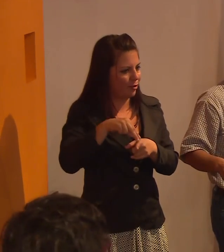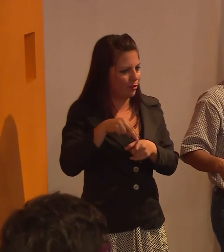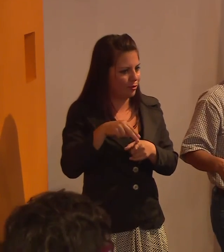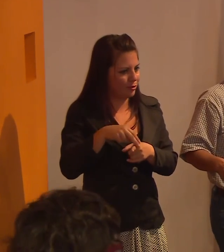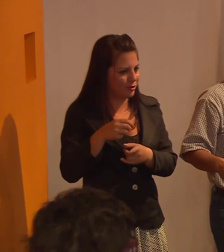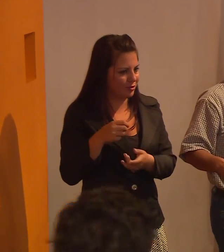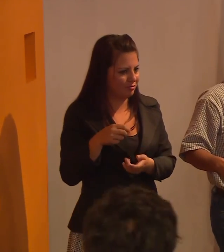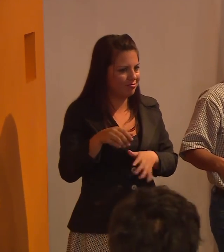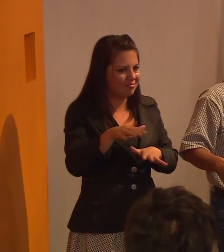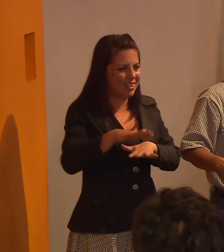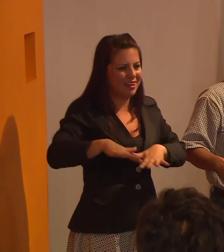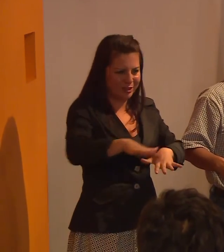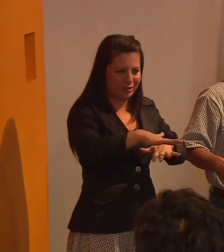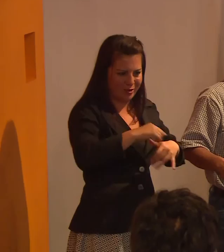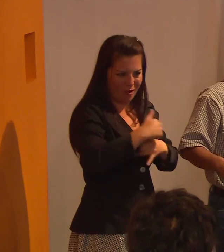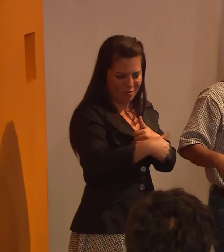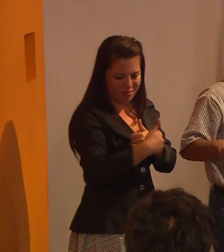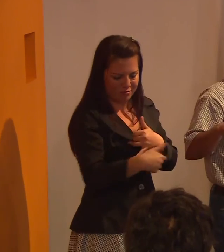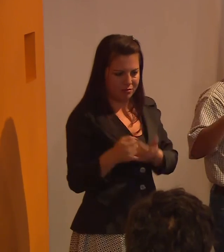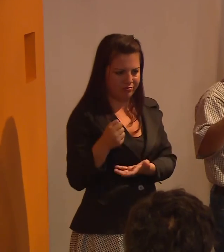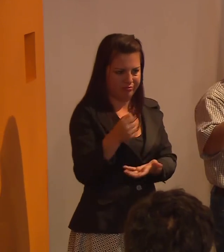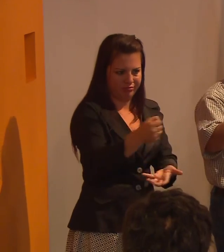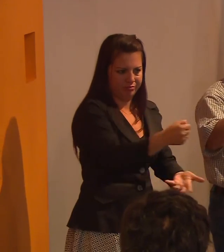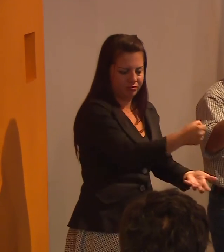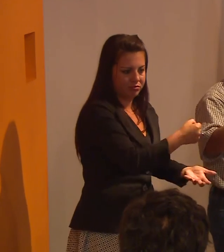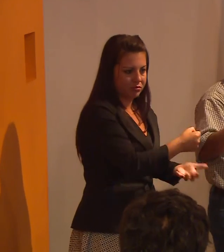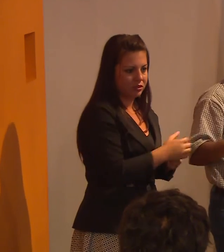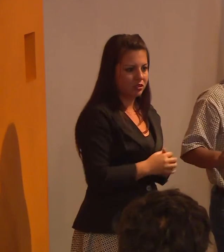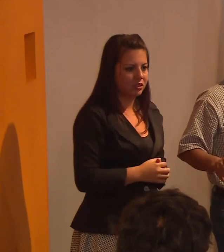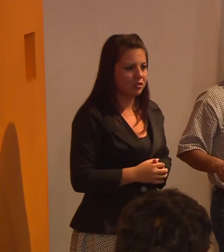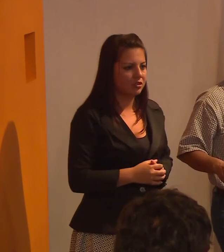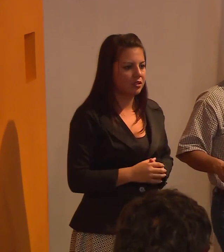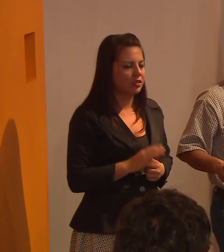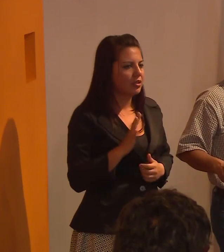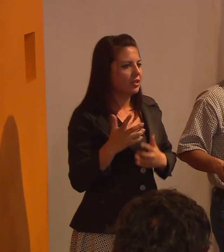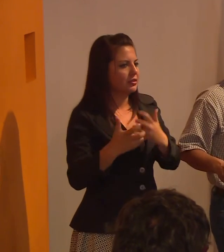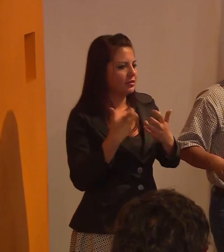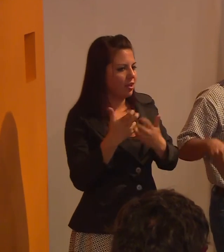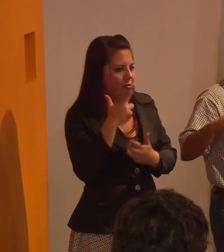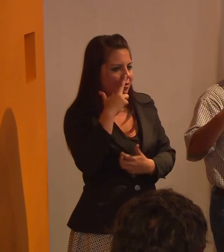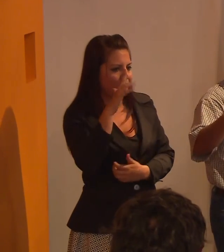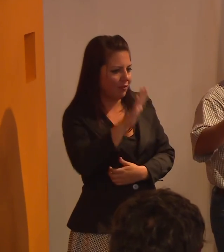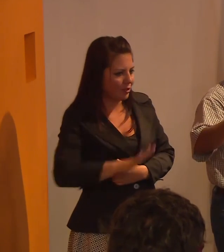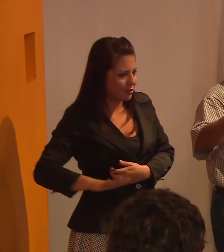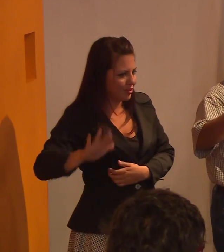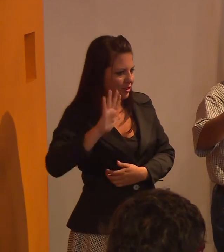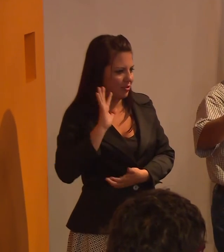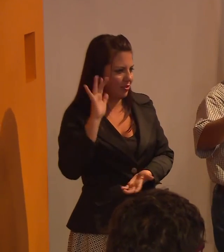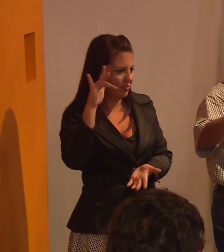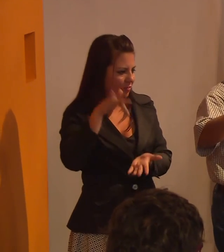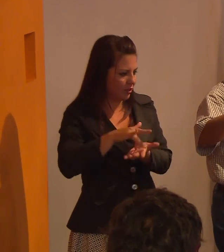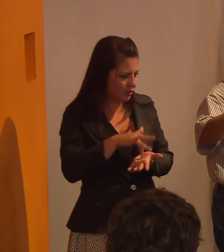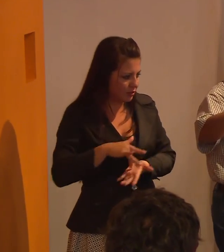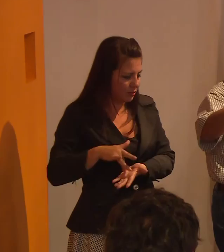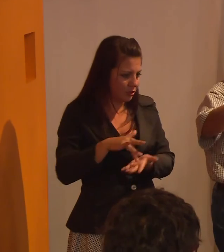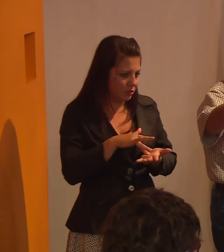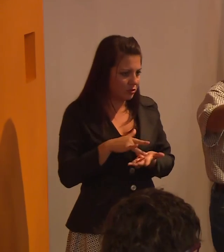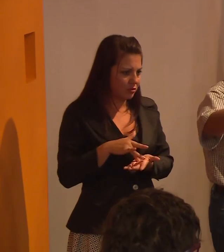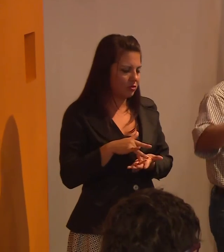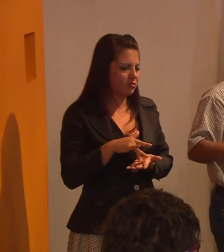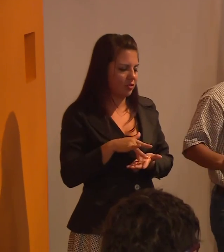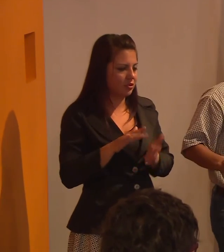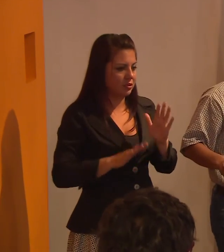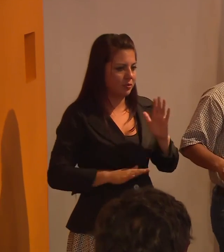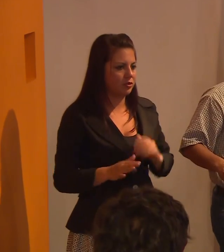recursos territoriales, el Sistema Nacional de Participaciones, vuelva a su